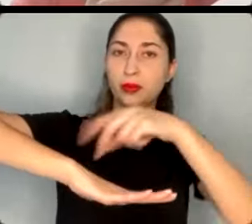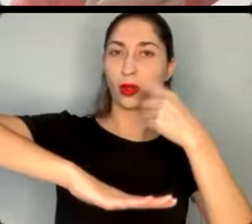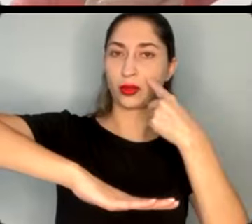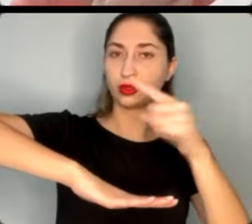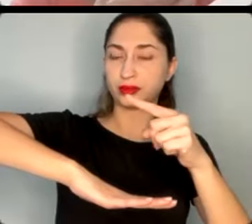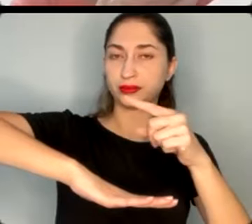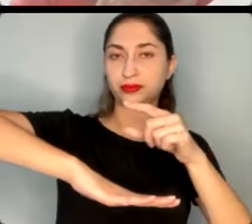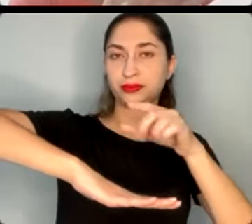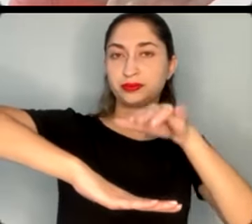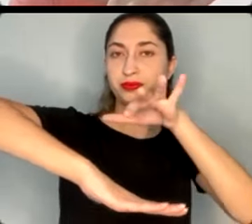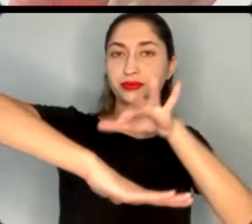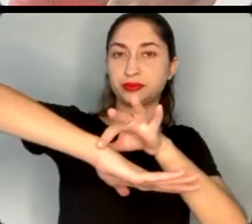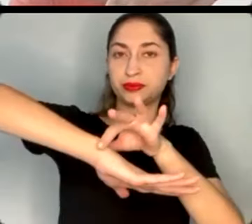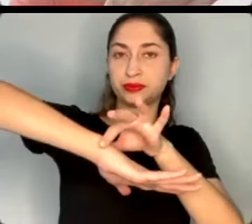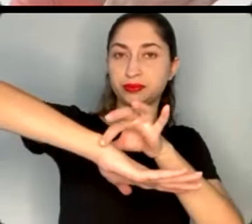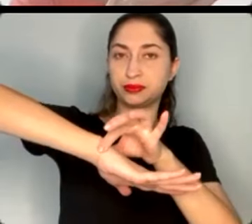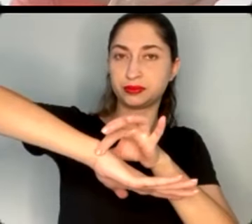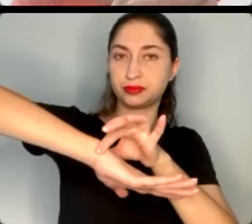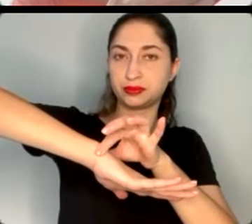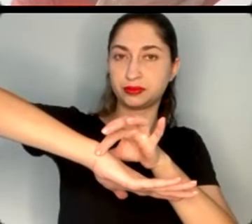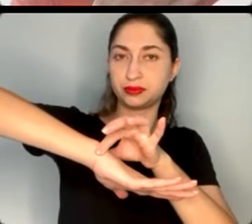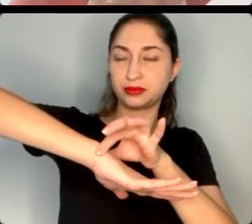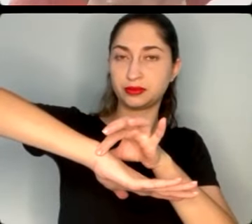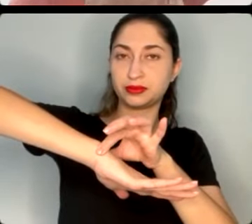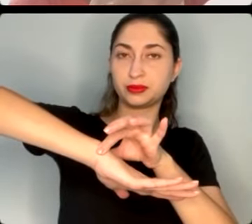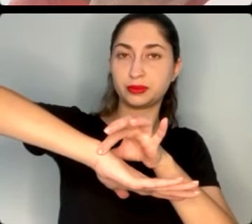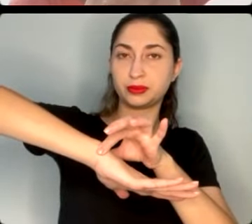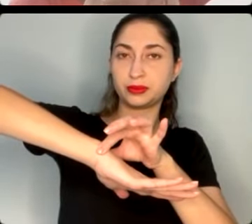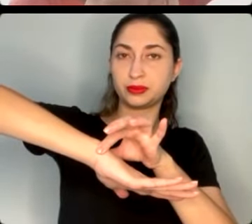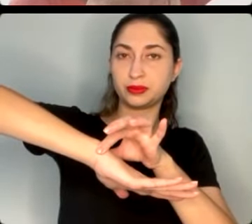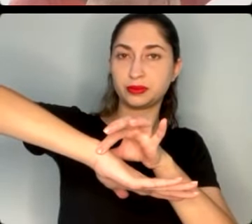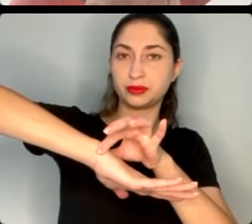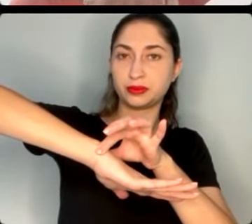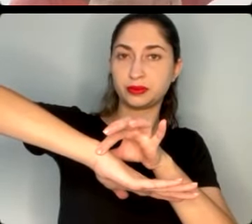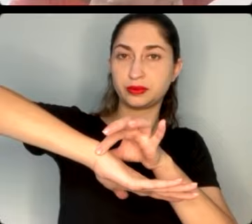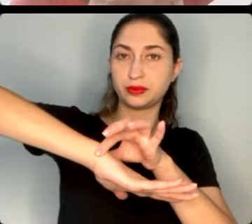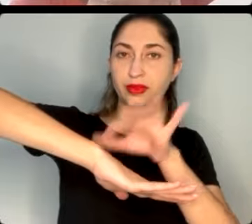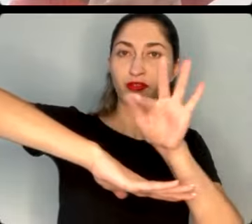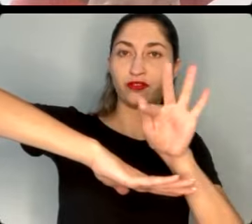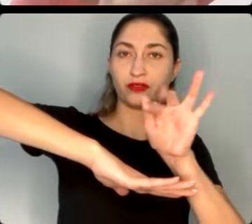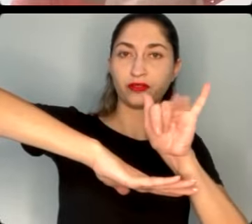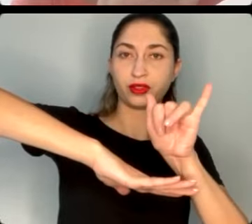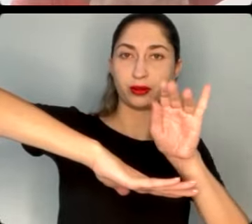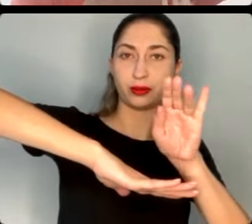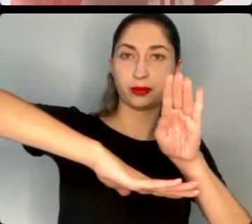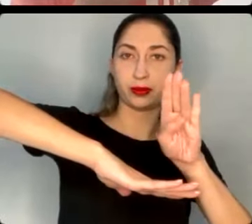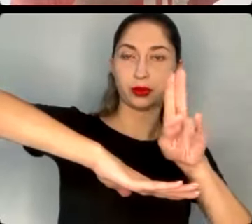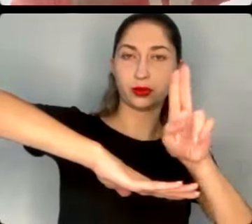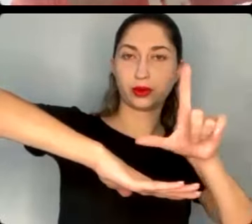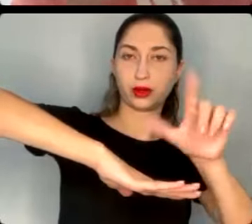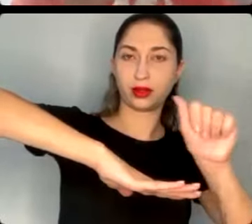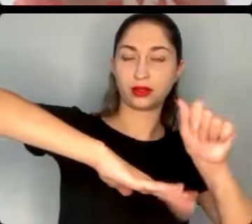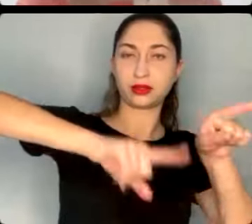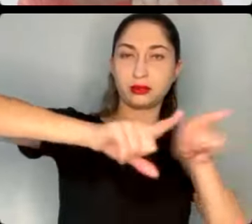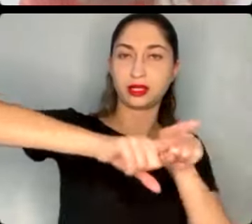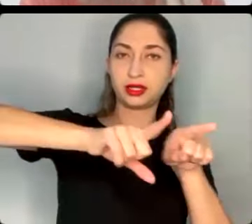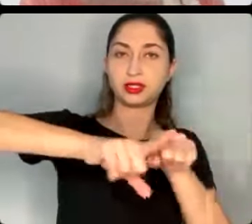lado lateral a fíbula e no lado medial a tíbia.